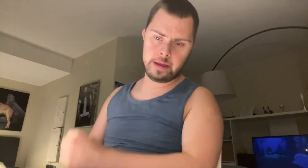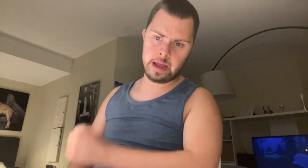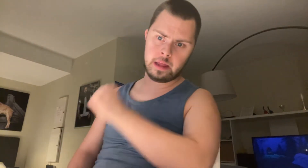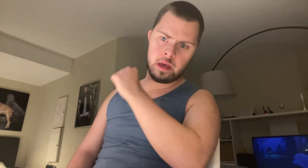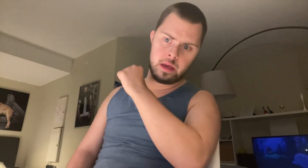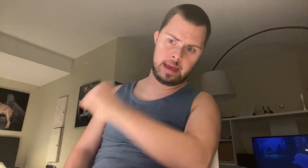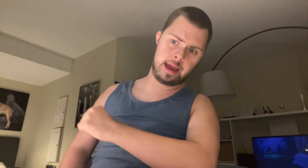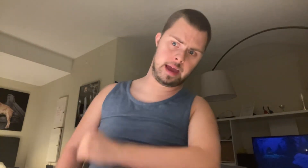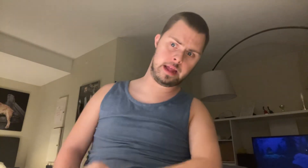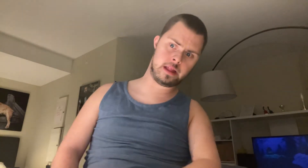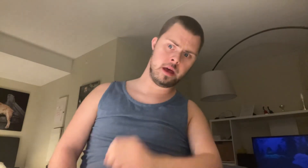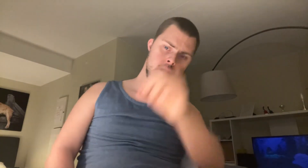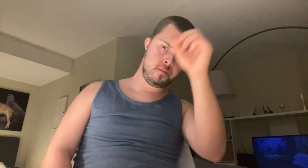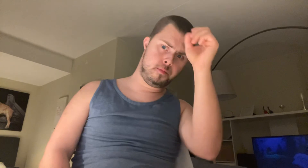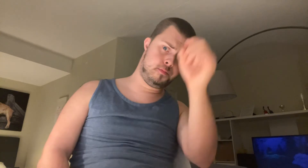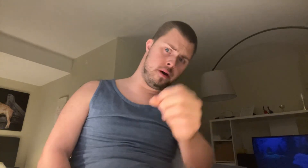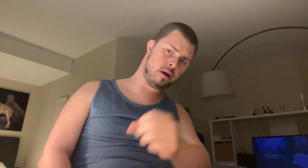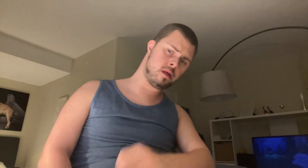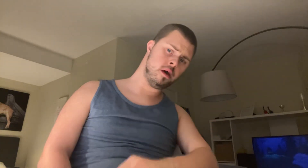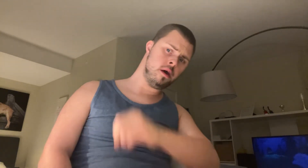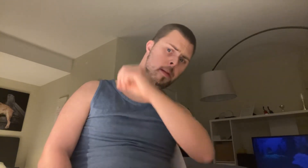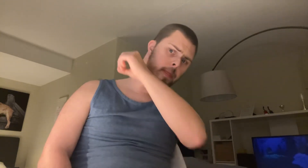YouTube-familjen, gänget.